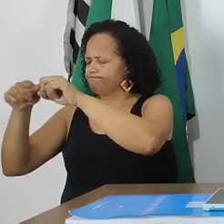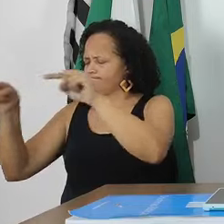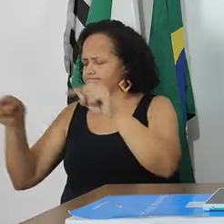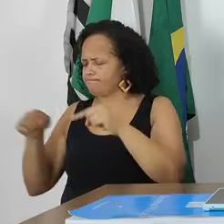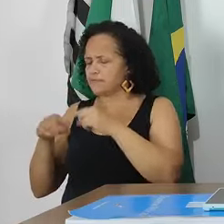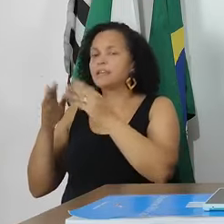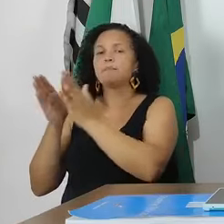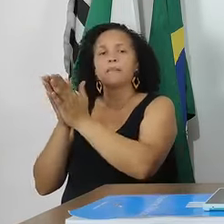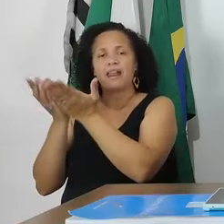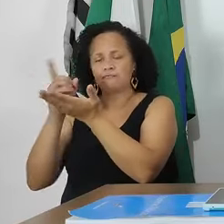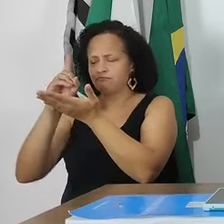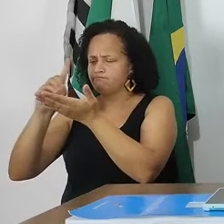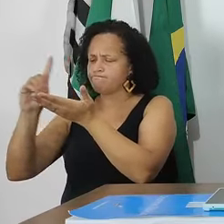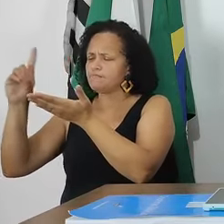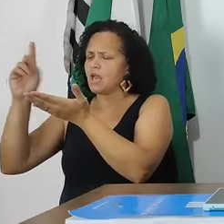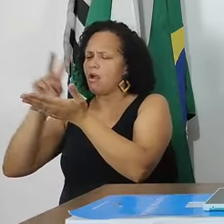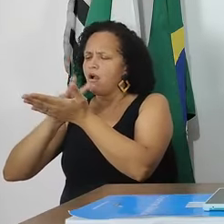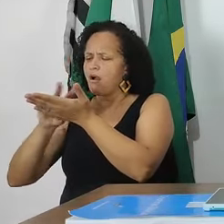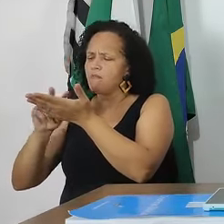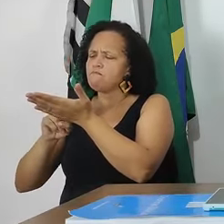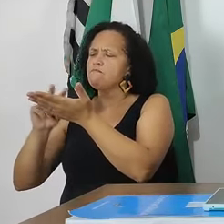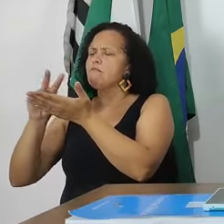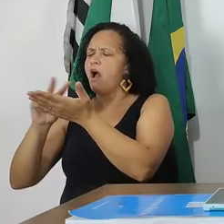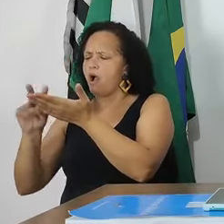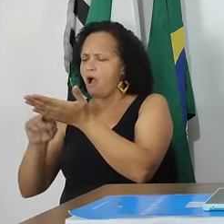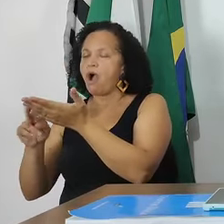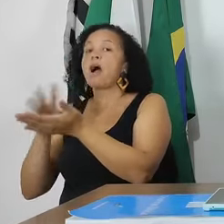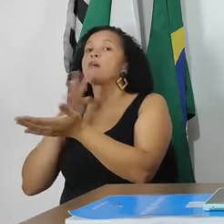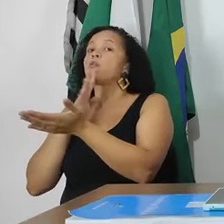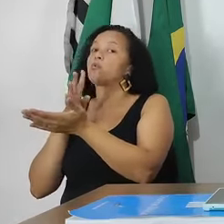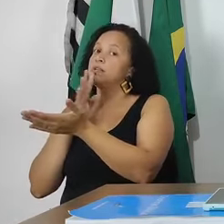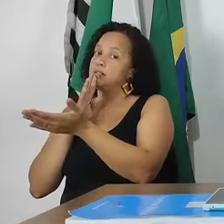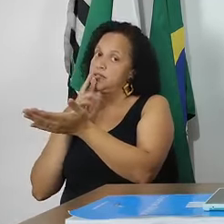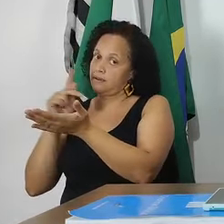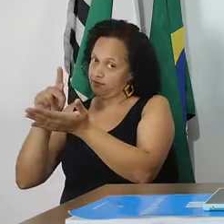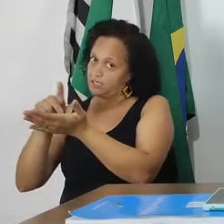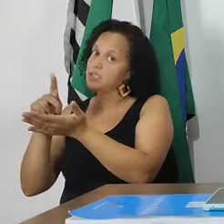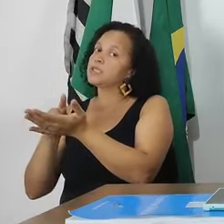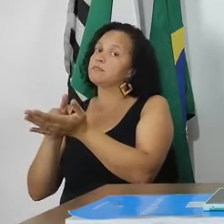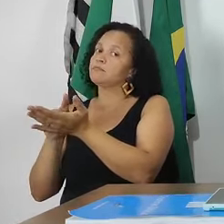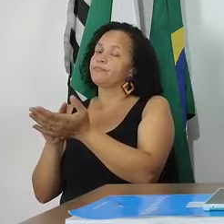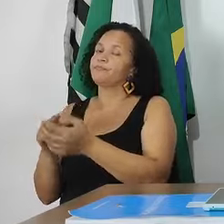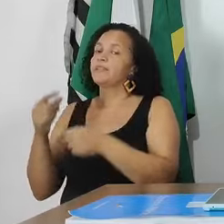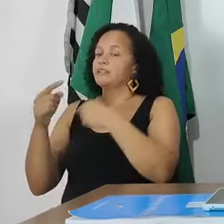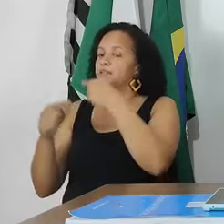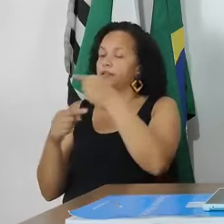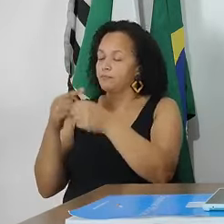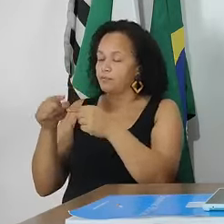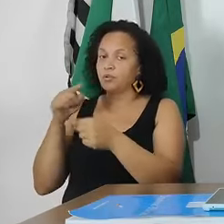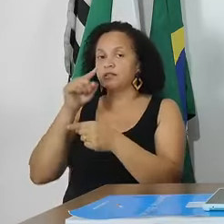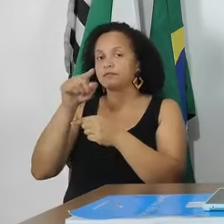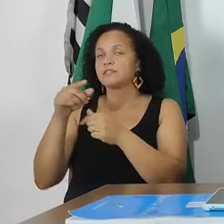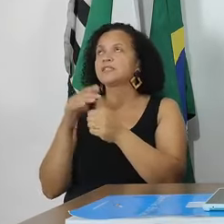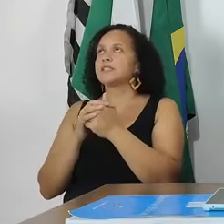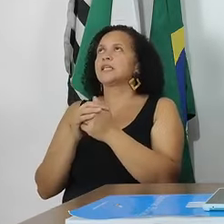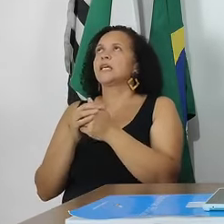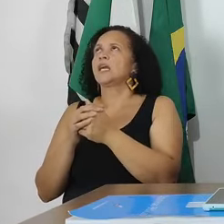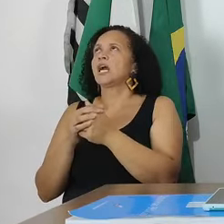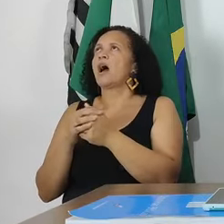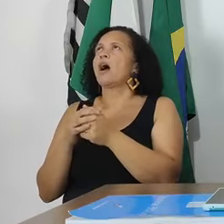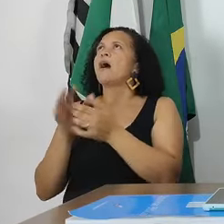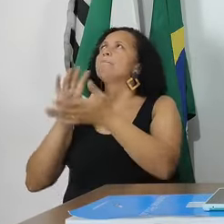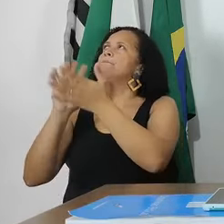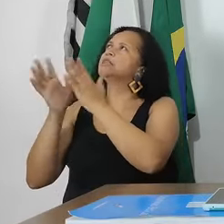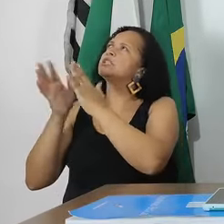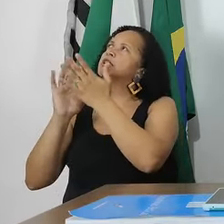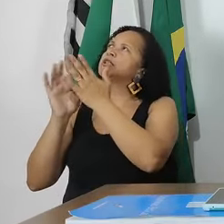na palavra. Depois a gente vai conhecer, confessar essa palavra. E depois a gente quer que essa palavra se torne